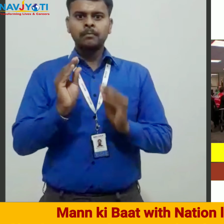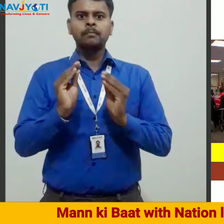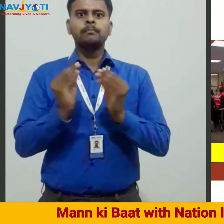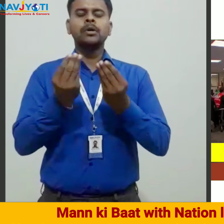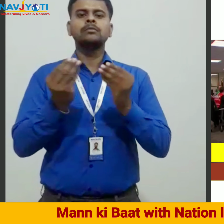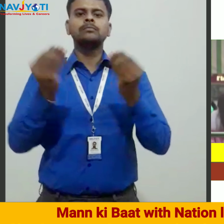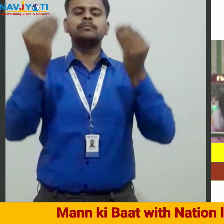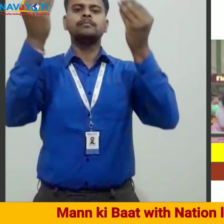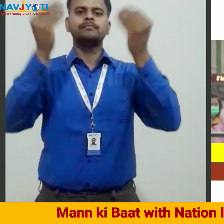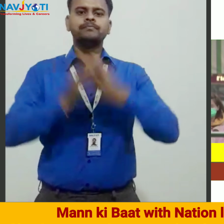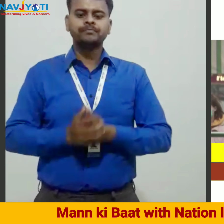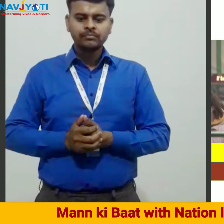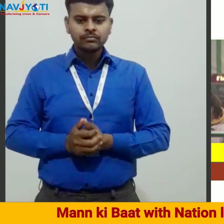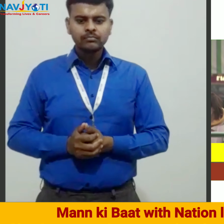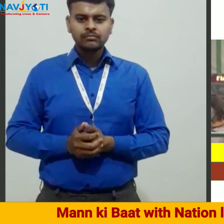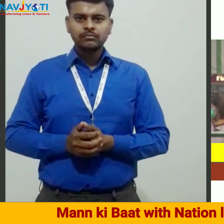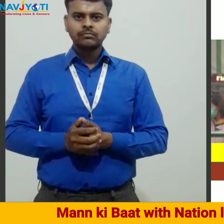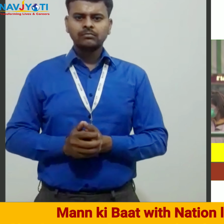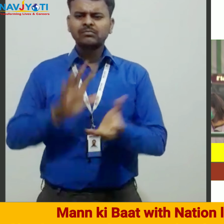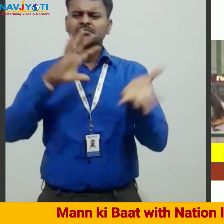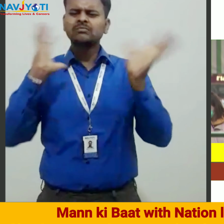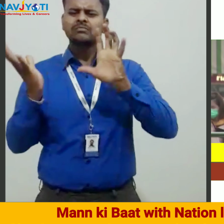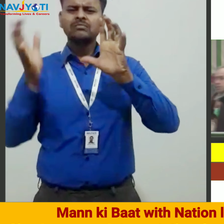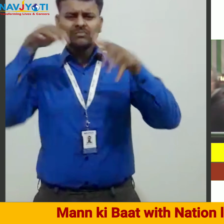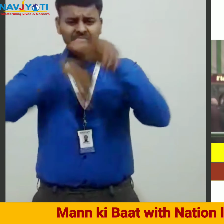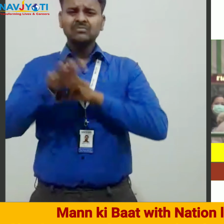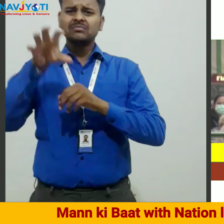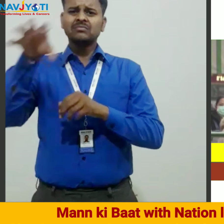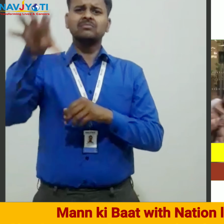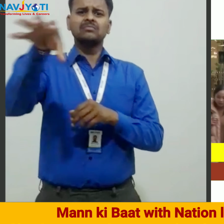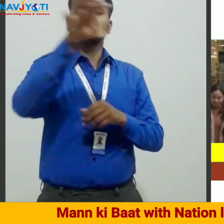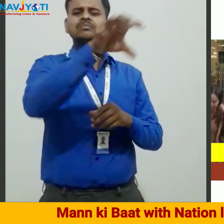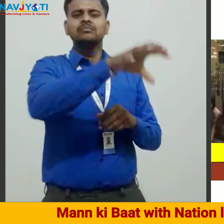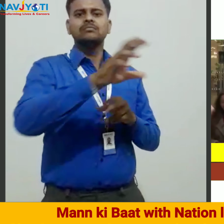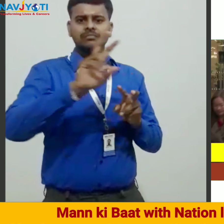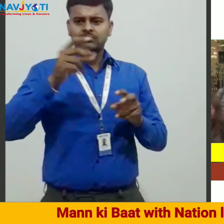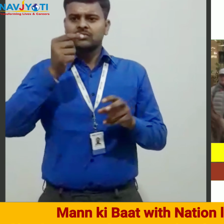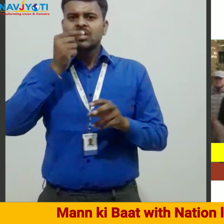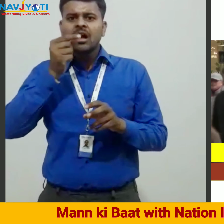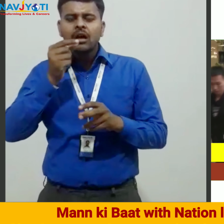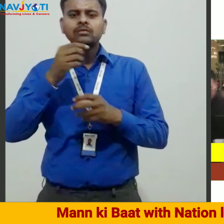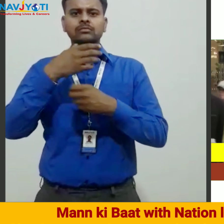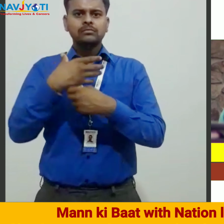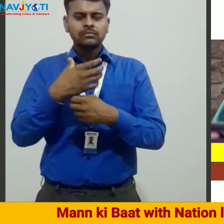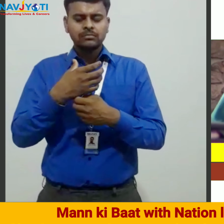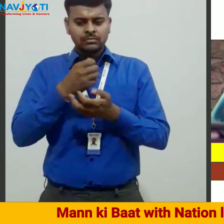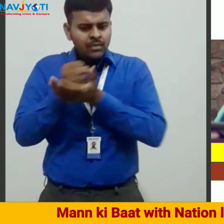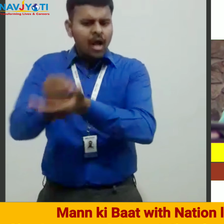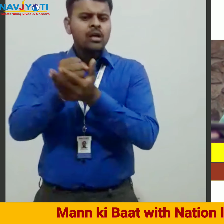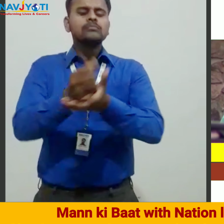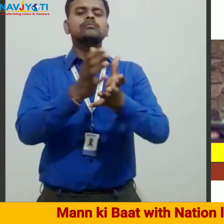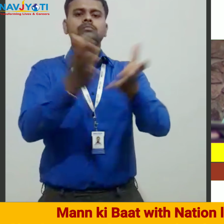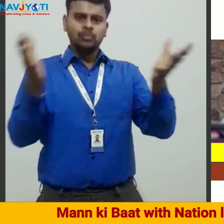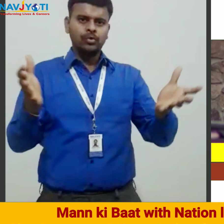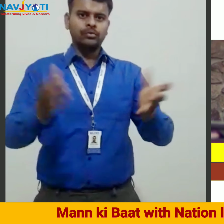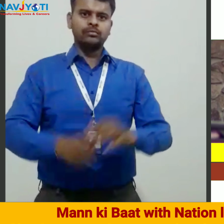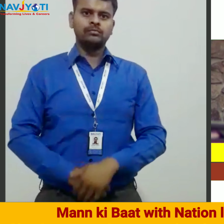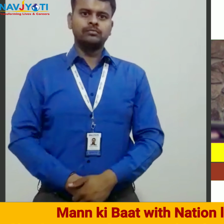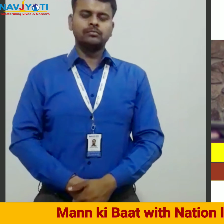ही, लेकिन दुनिया भर से आ रही मानवता की रक्षा की पुकार पर भी पूरा ध्यान